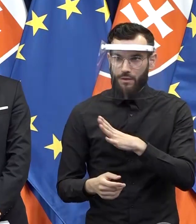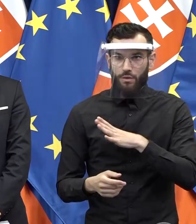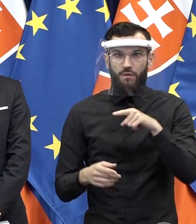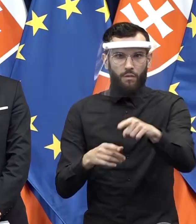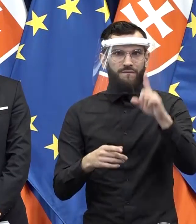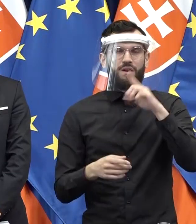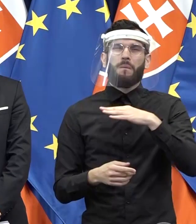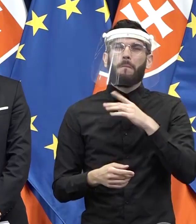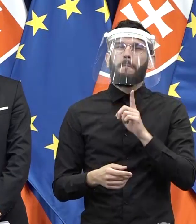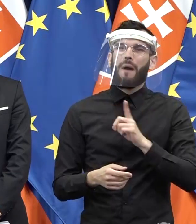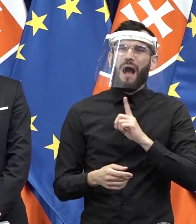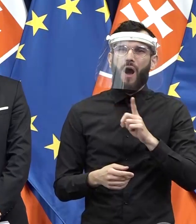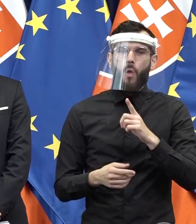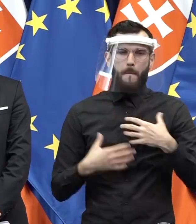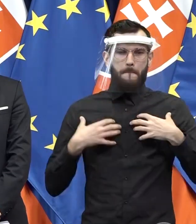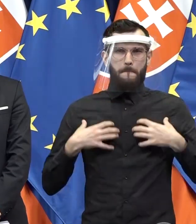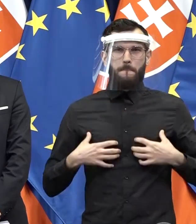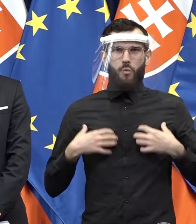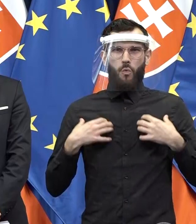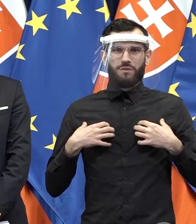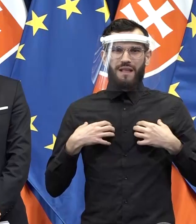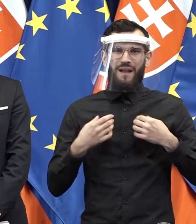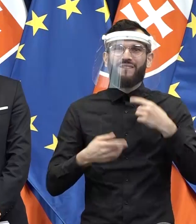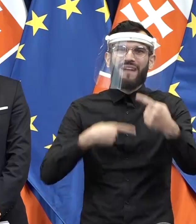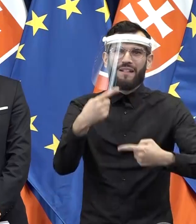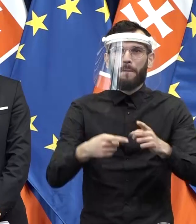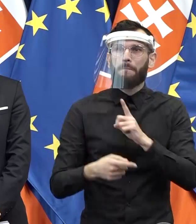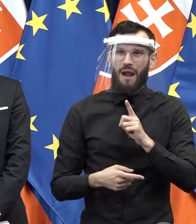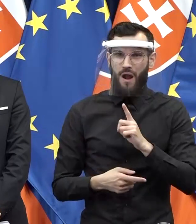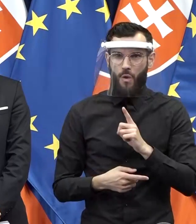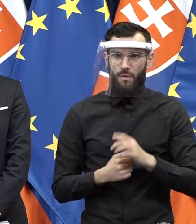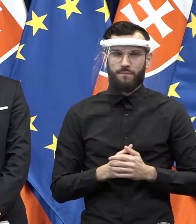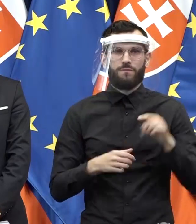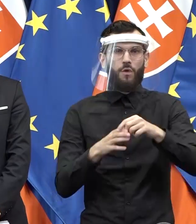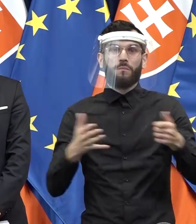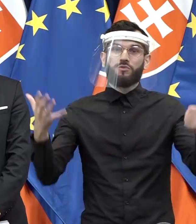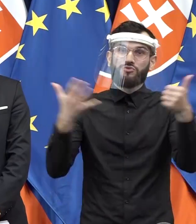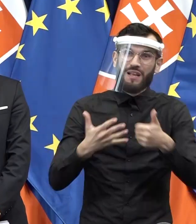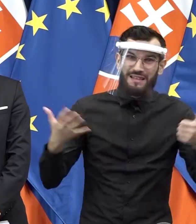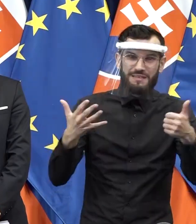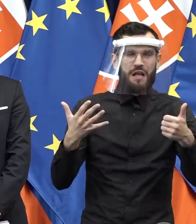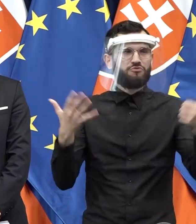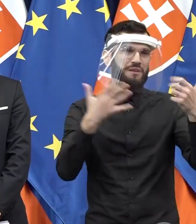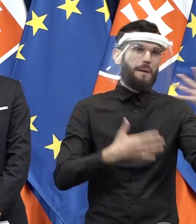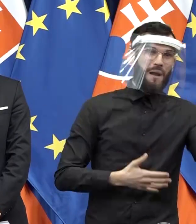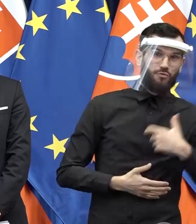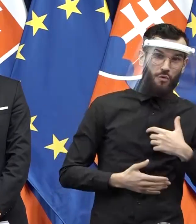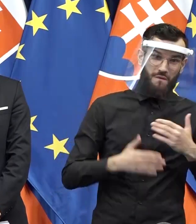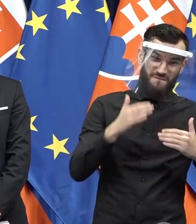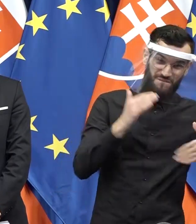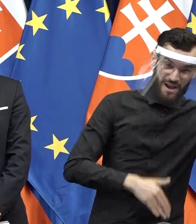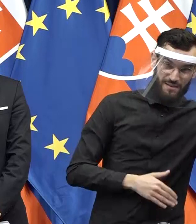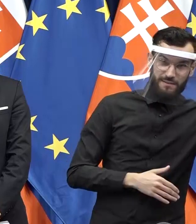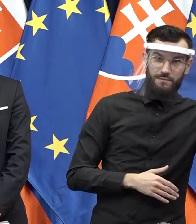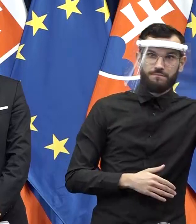že máme extrémne málo plúcnych ventilácií, práve ľudia vo veku 65 a viac rokov sú prví,